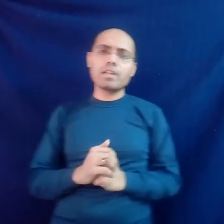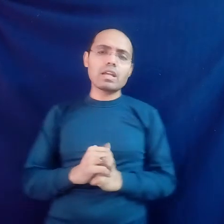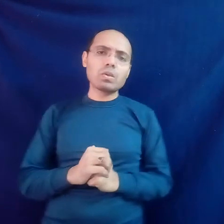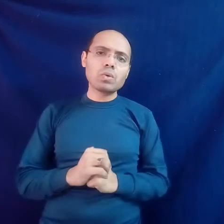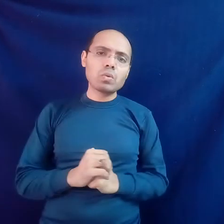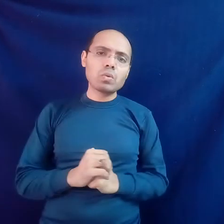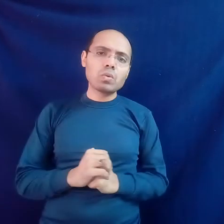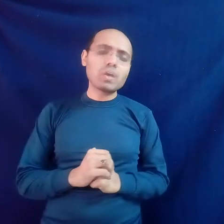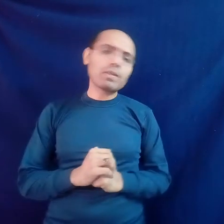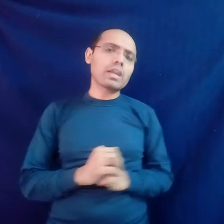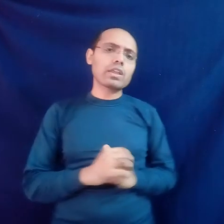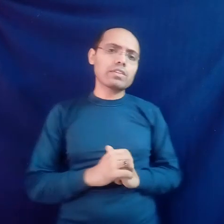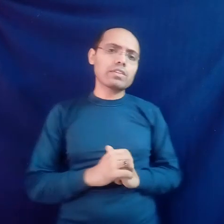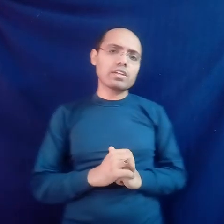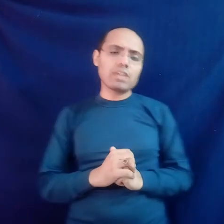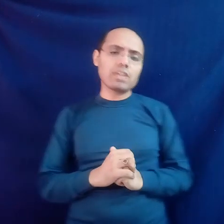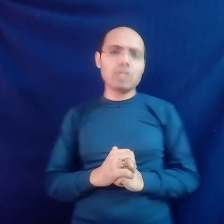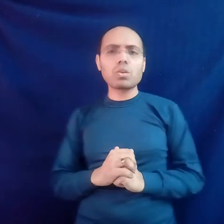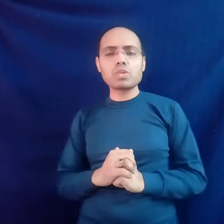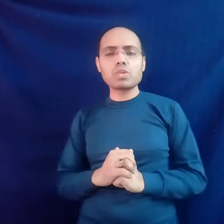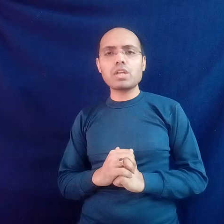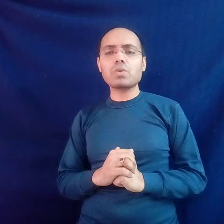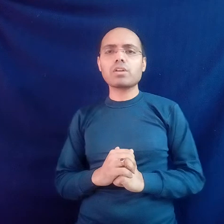लेकिन वो ट्रैवल कैसे करती है, ये किसी ने सोचा ही नहीं होगा।